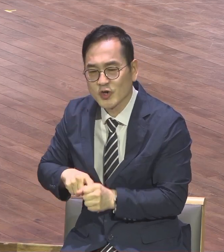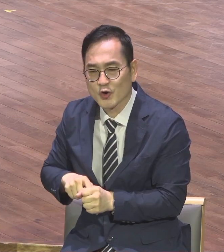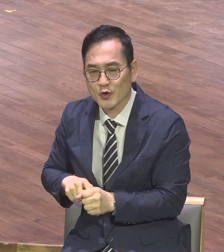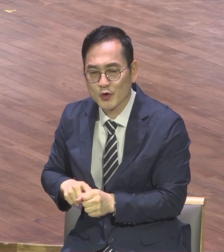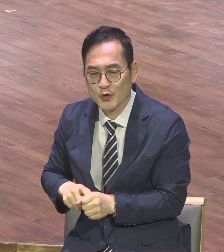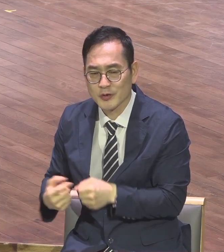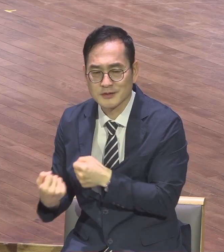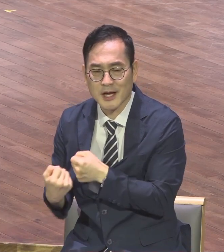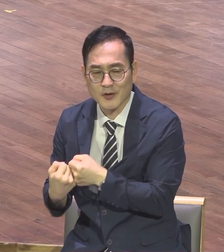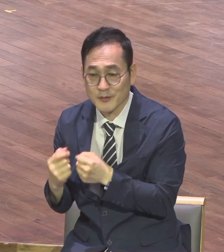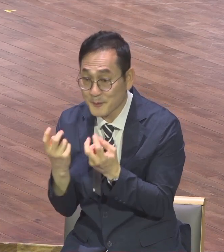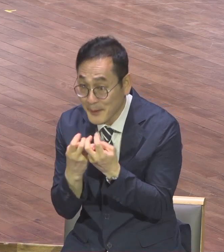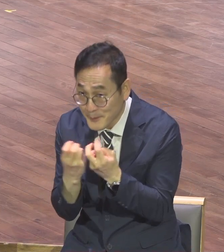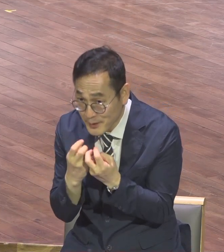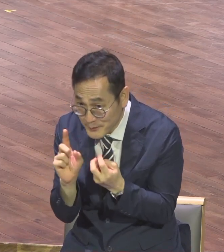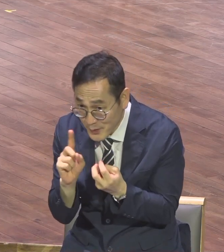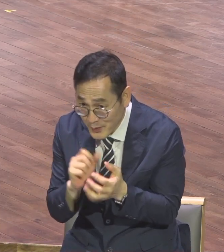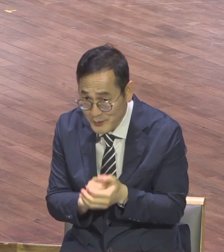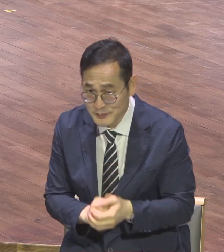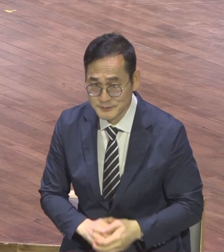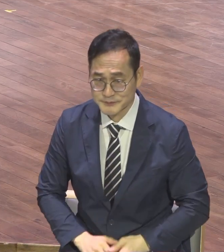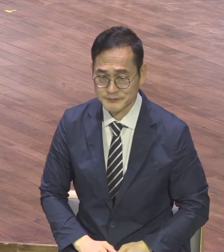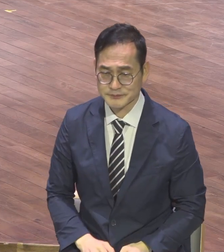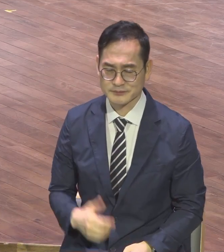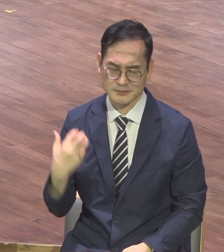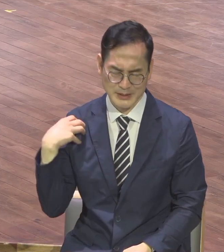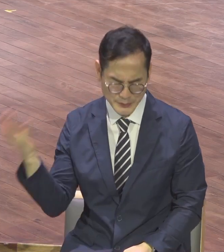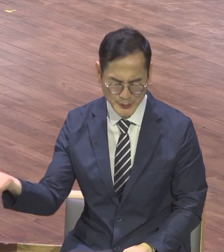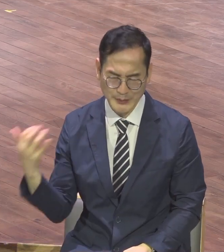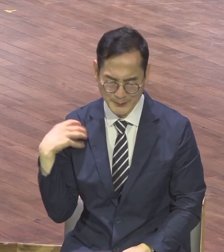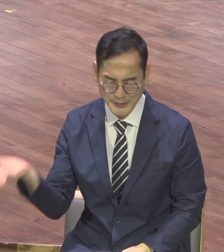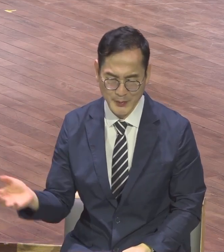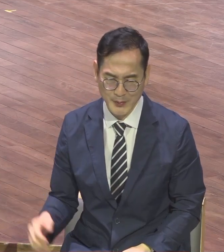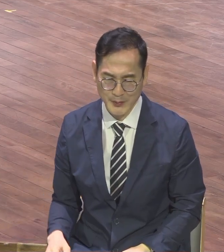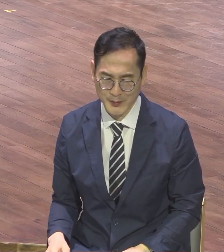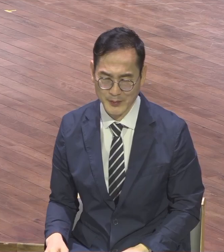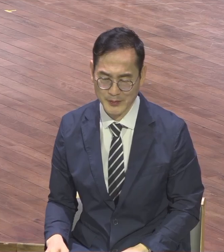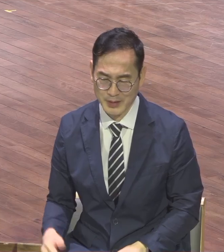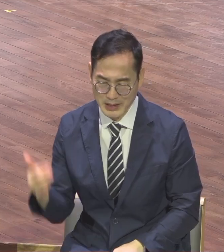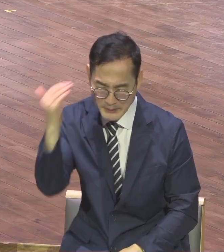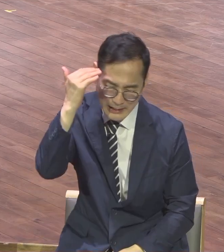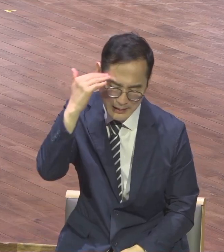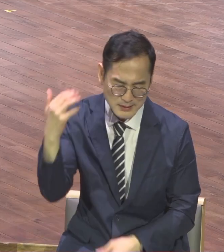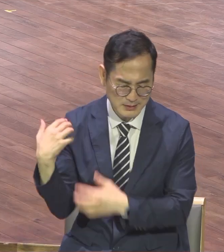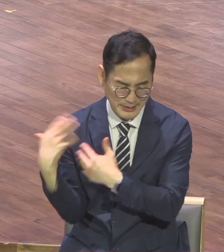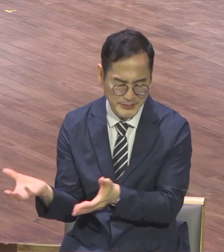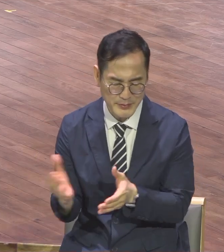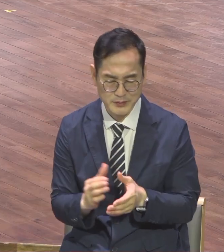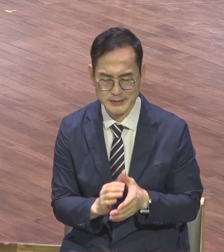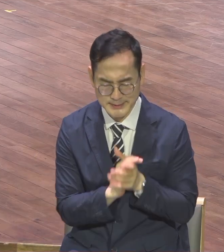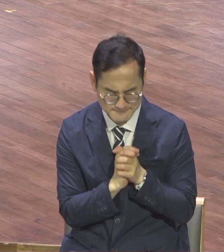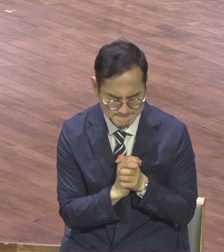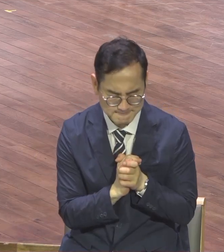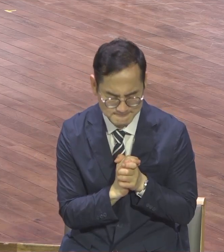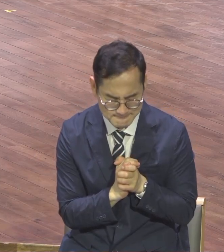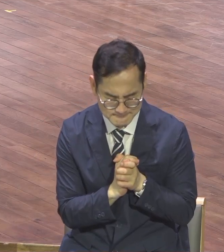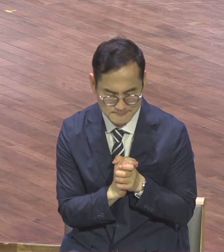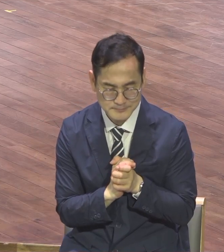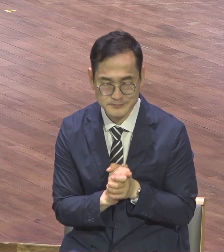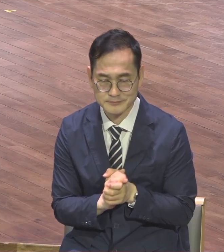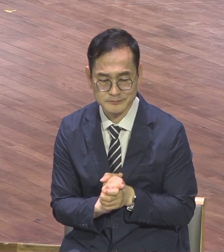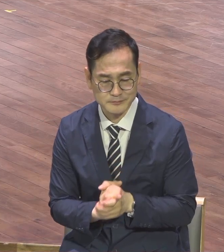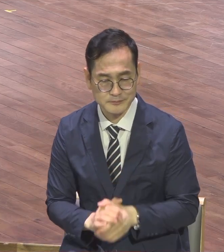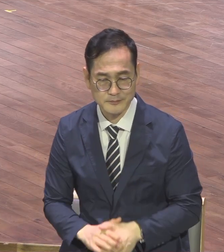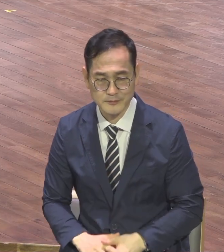육신적인 말을 하지 않습니다. 가만히 놔둡니다. 영적 대처 기도만 합니다. 자, 3절 보세요.